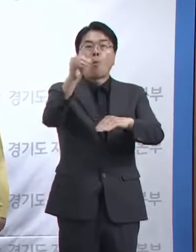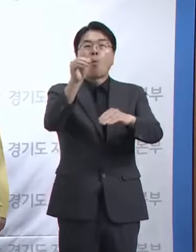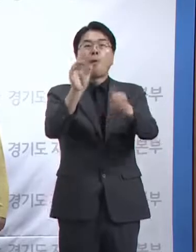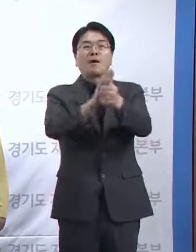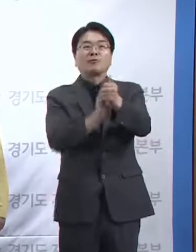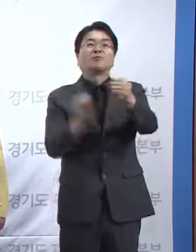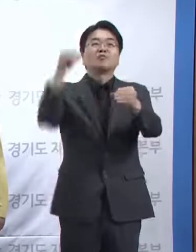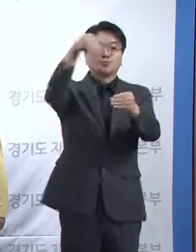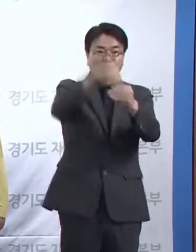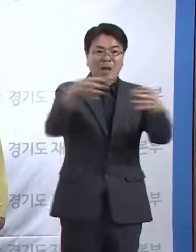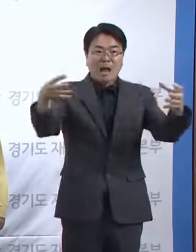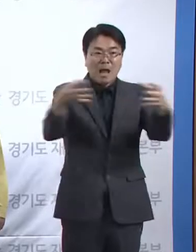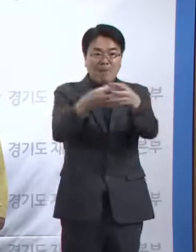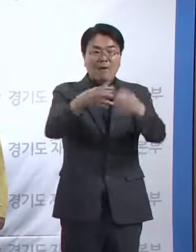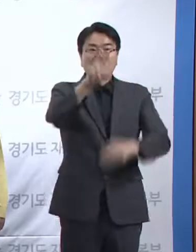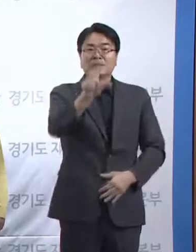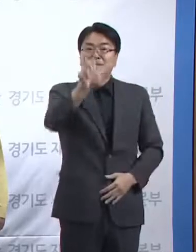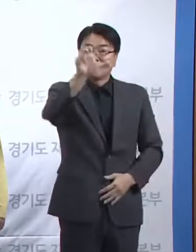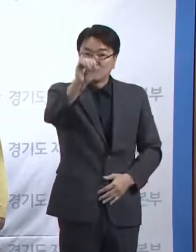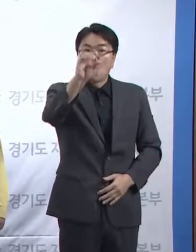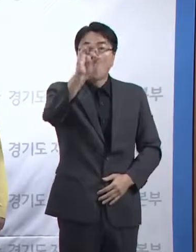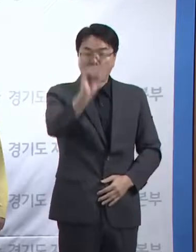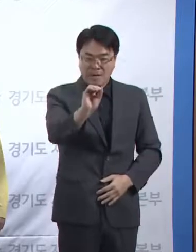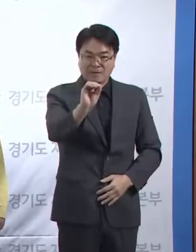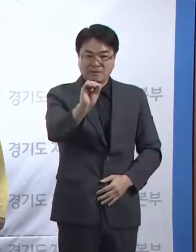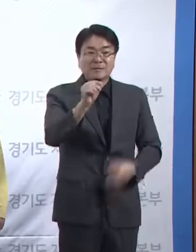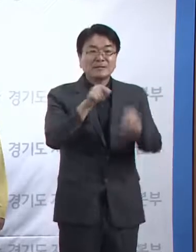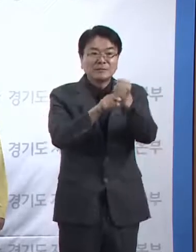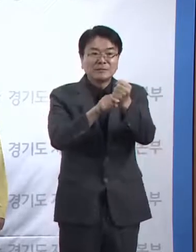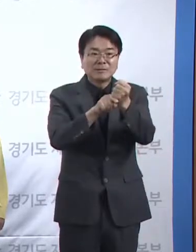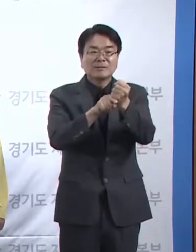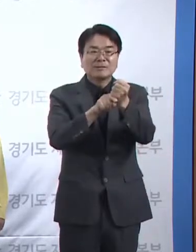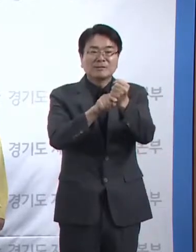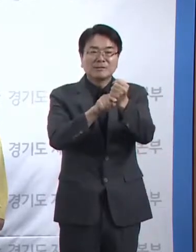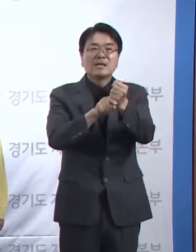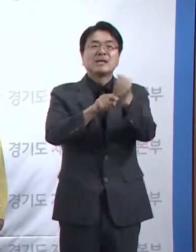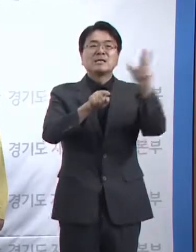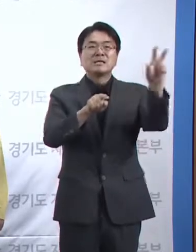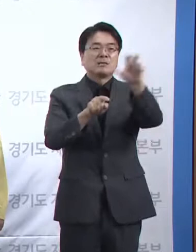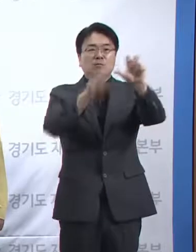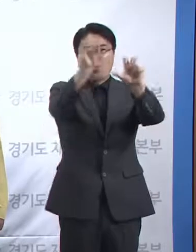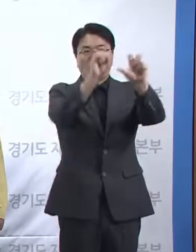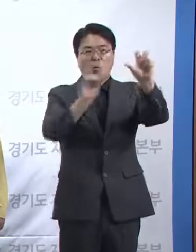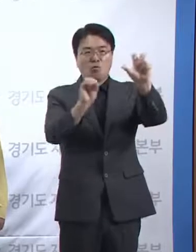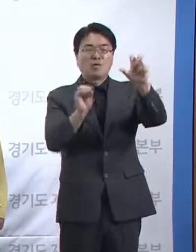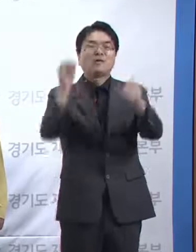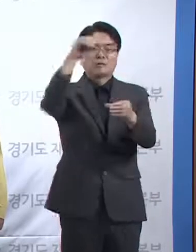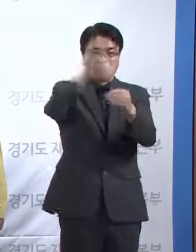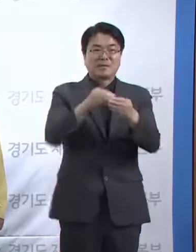해서 합계 25%의 인센티브 혜택이 주어지는 것입니다.